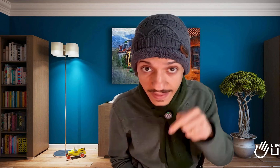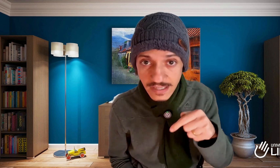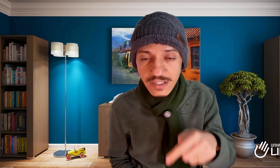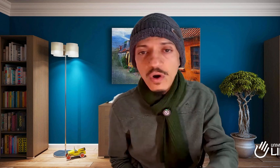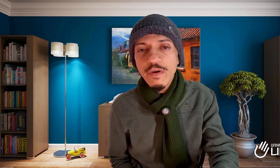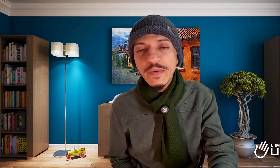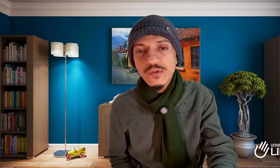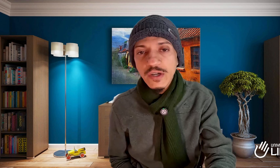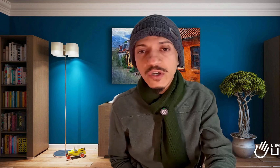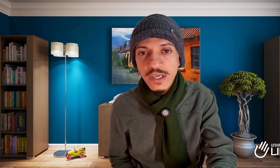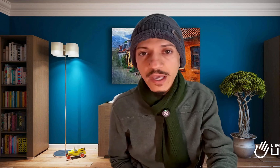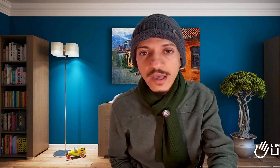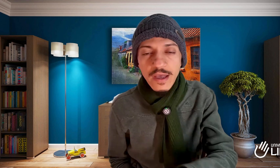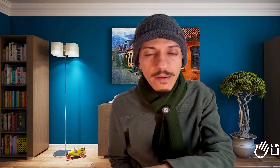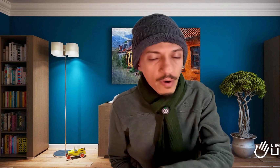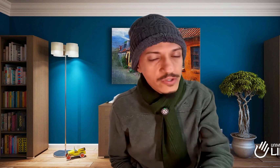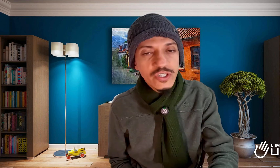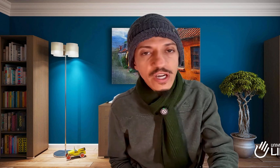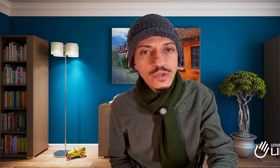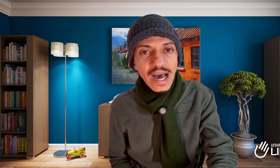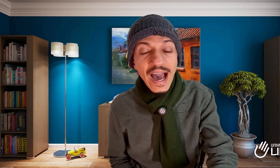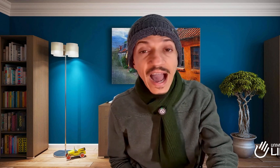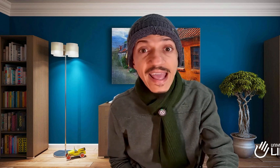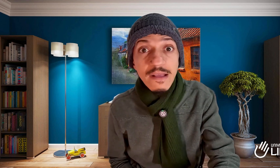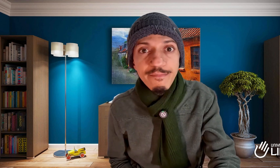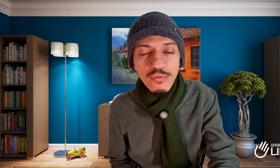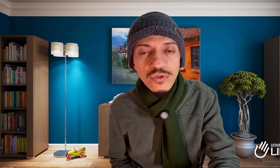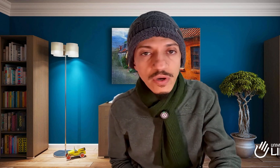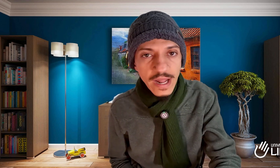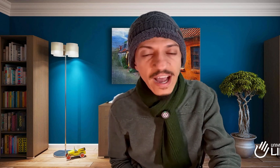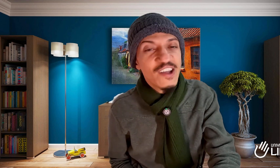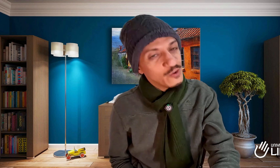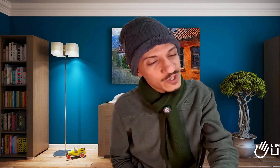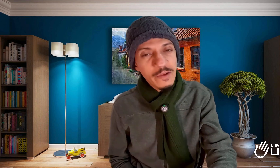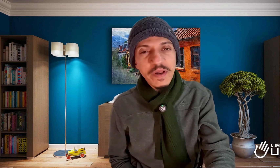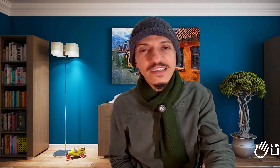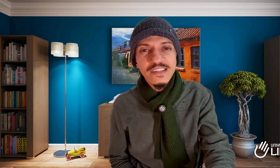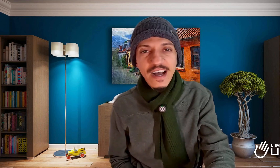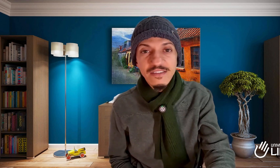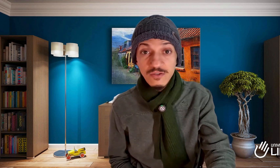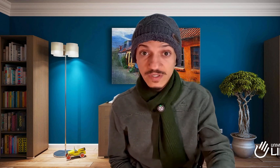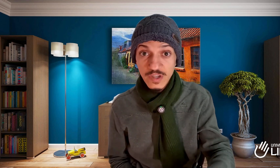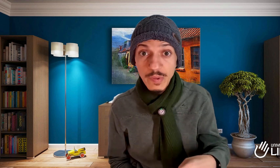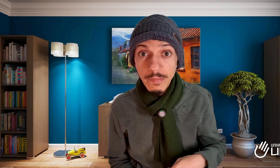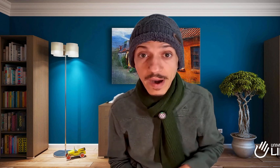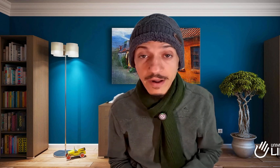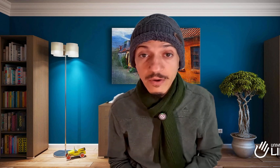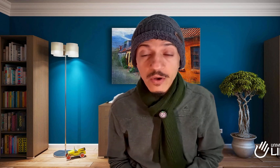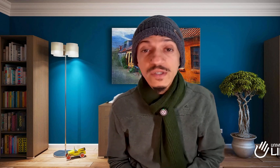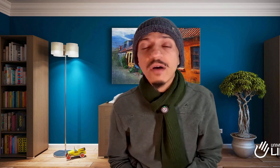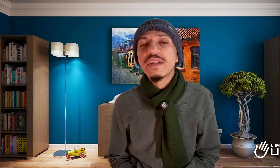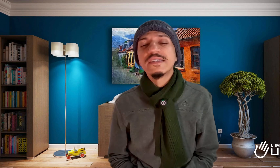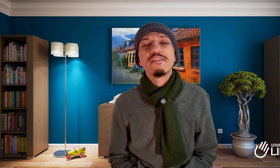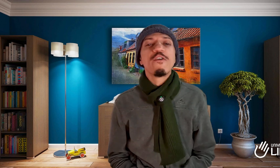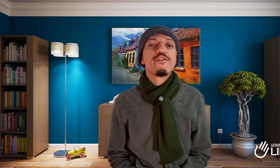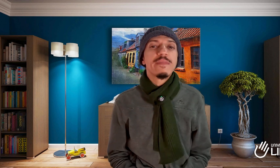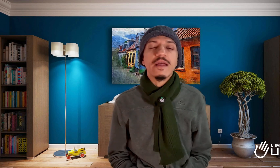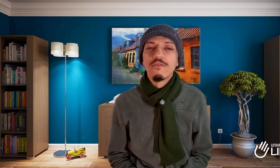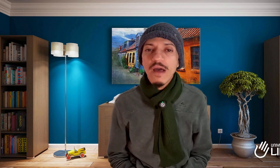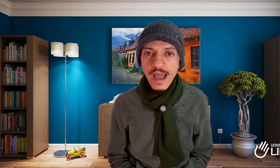novo episódio aqui pode te ajudar a impulsionar os seus aprendizados, o seu preparo, o seu desenvolvimento real